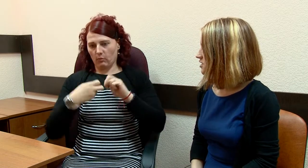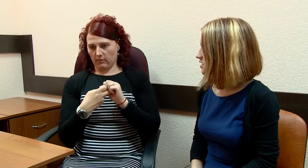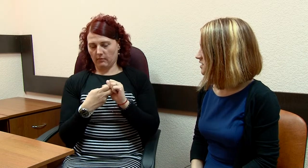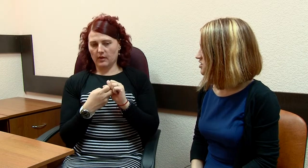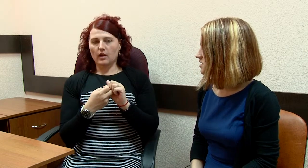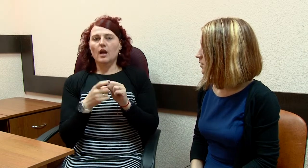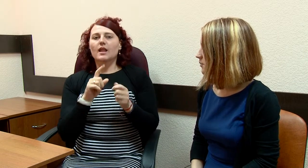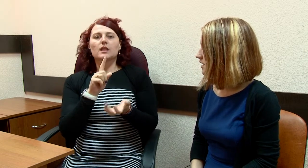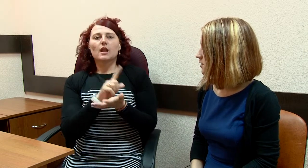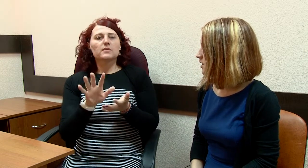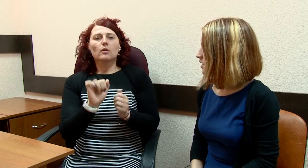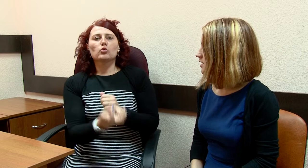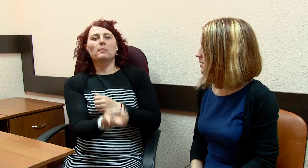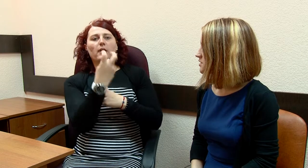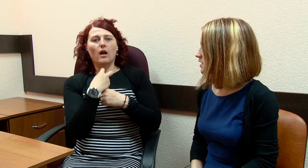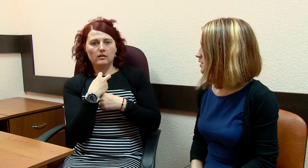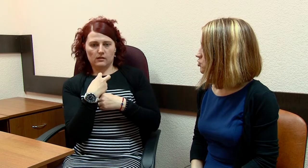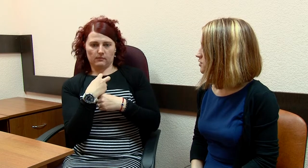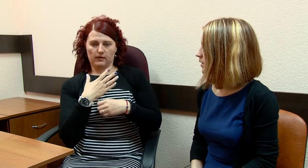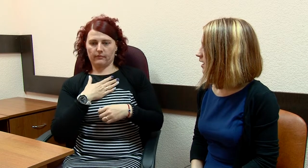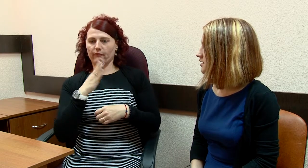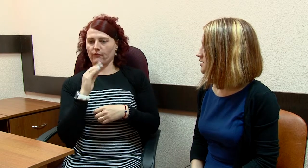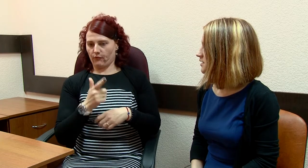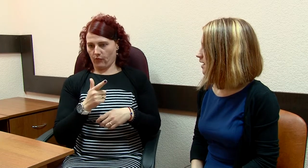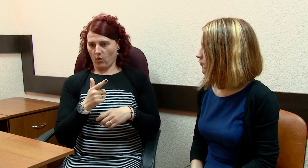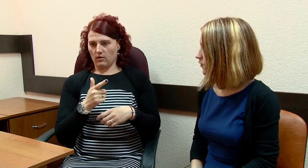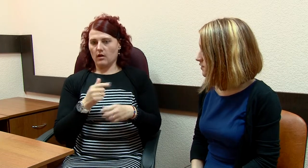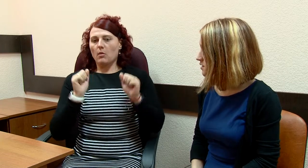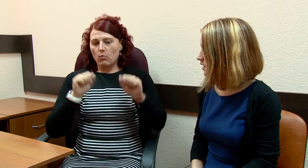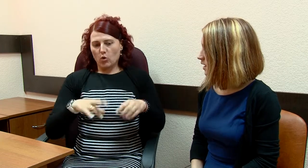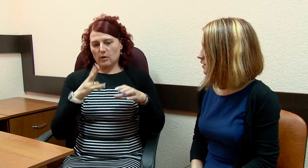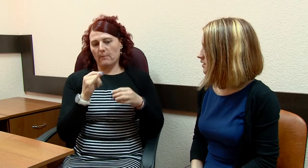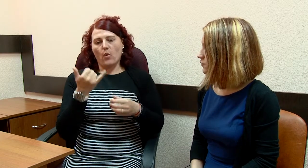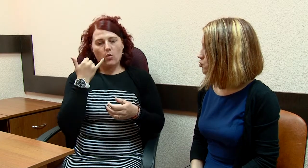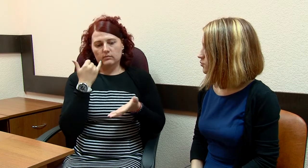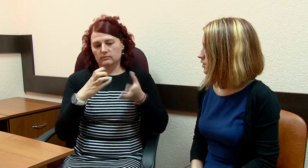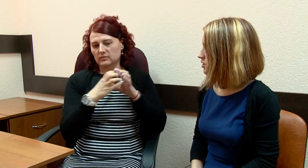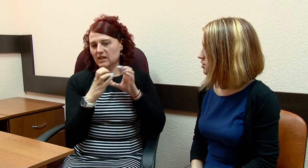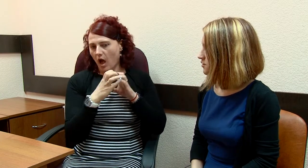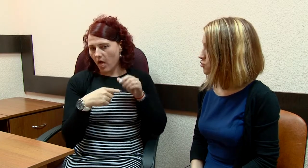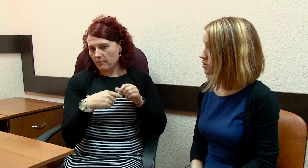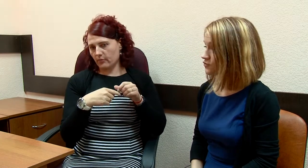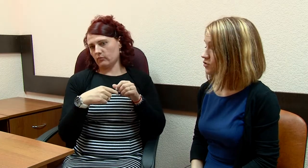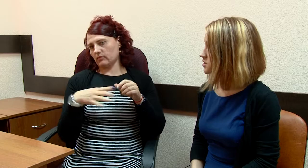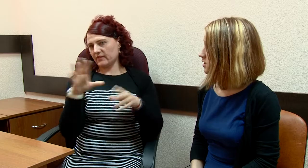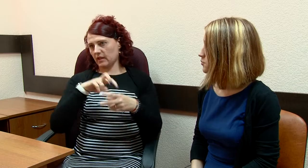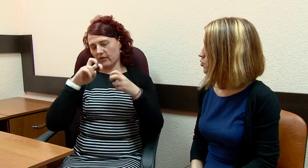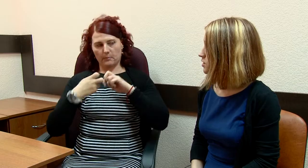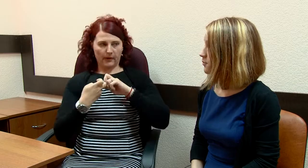решать различные проблемы, и не обязательно можно приходить к нам в офис для того, чтобы решить. Можно все это сделать по скайпу,